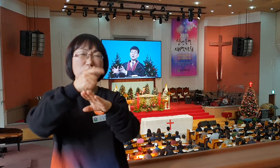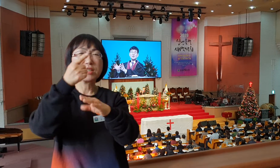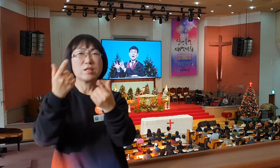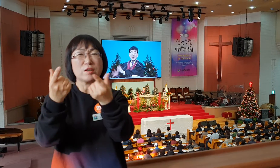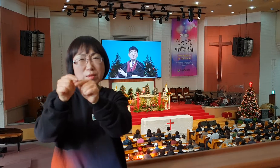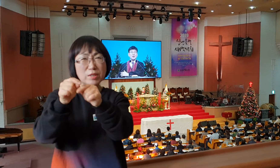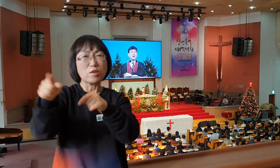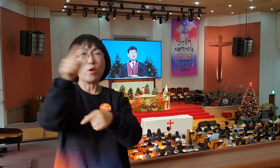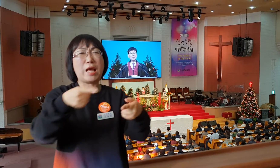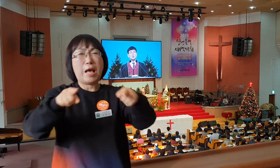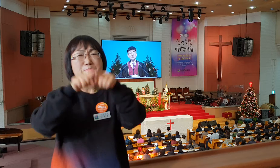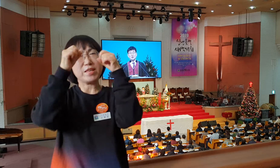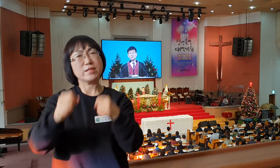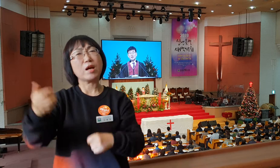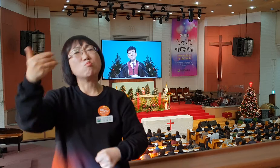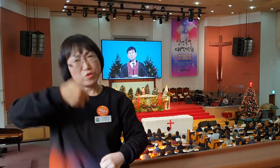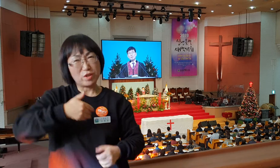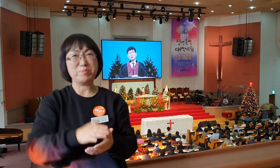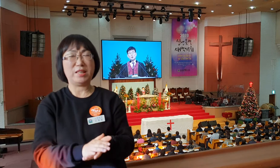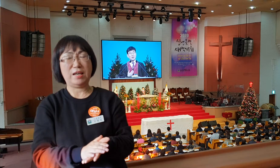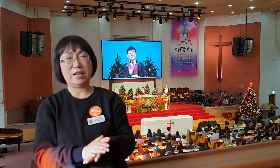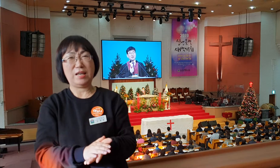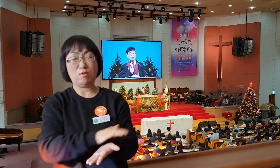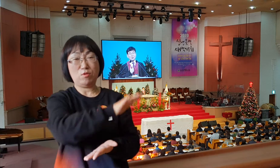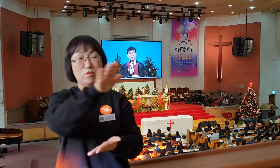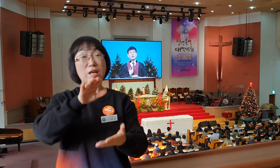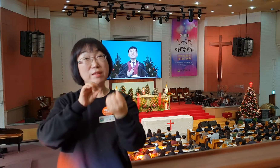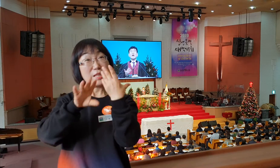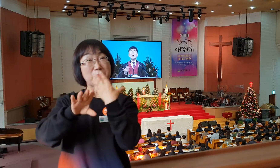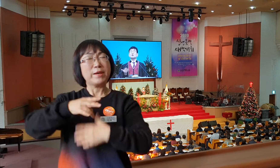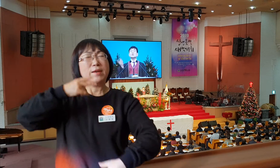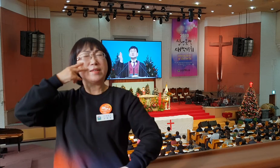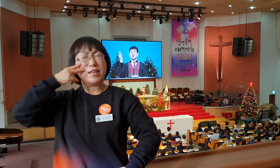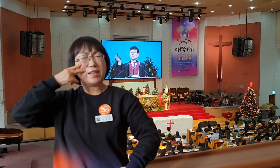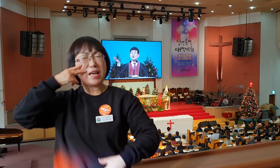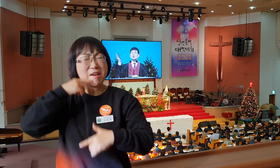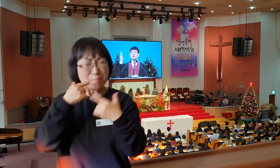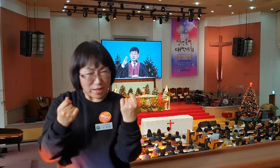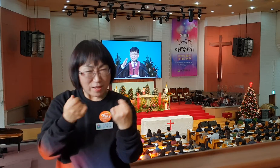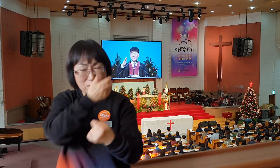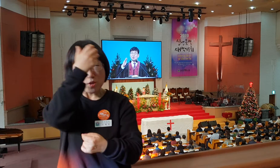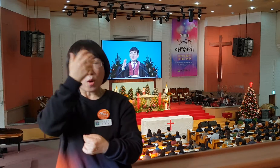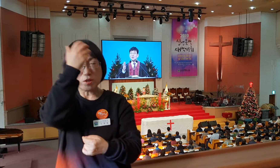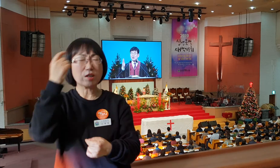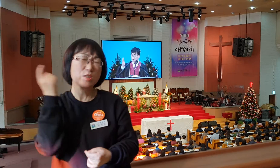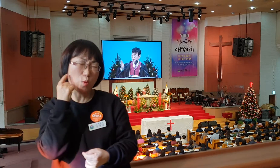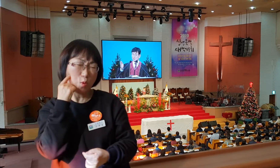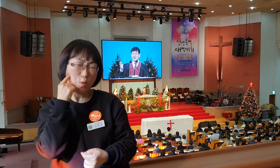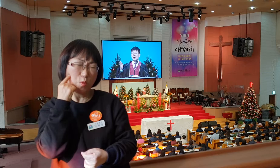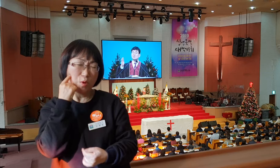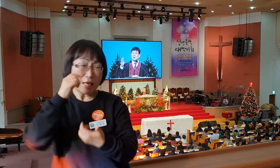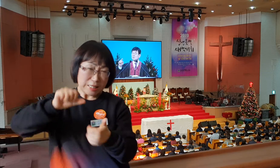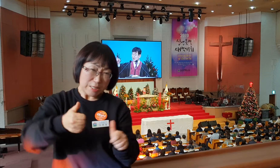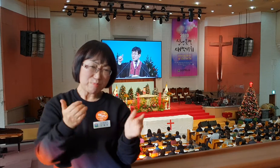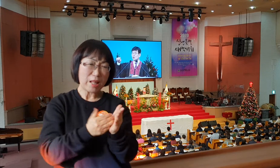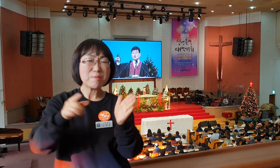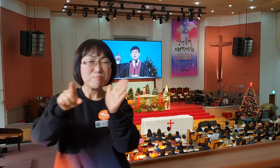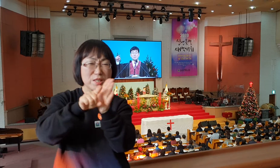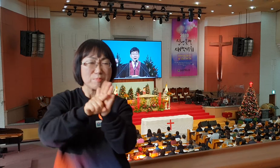이와 너희는 함께하느냐고 묻는 겁니다. 우리의 대답은 뭐해야 돼요? 우리는 그 성령을 들었습니다. 우리는 신뢰가